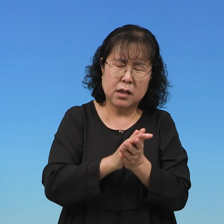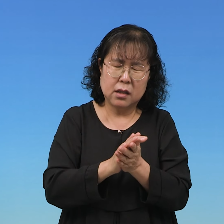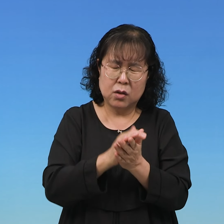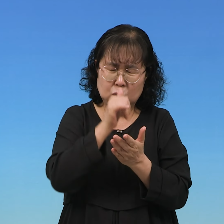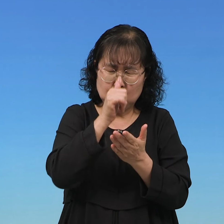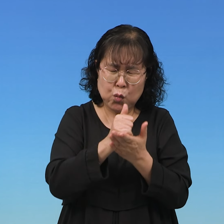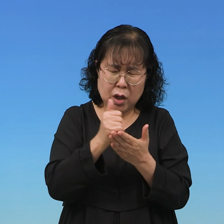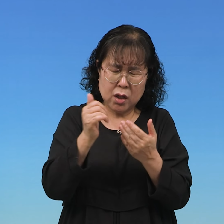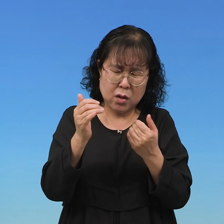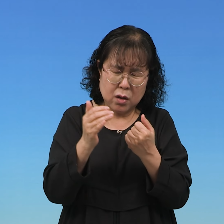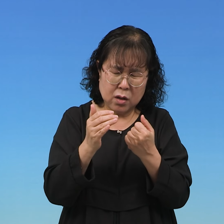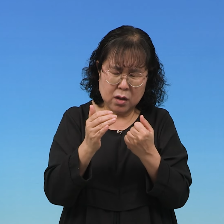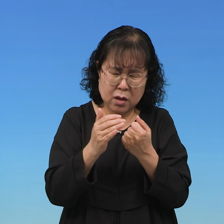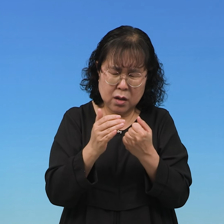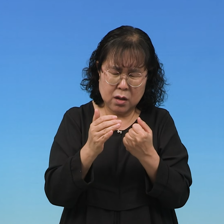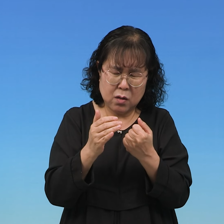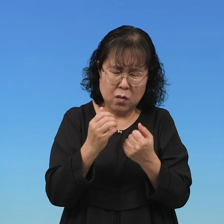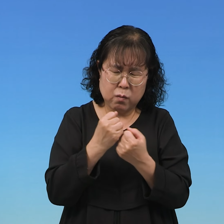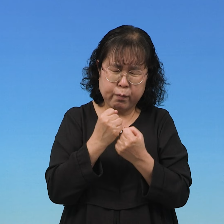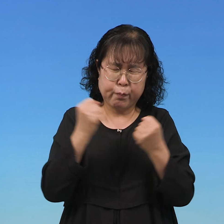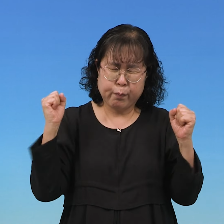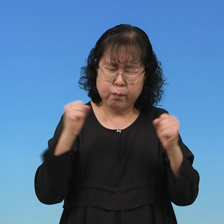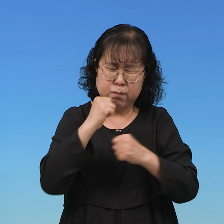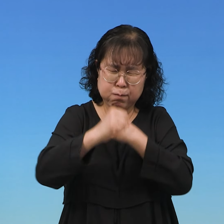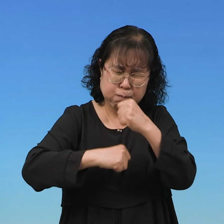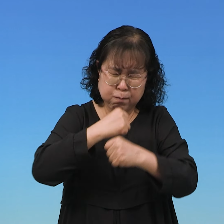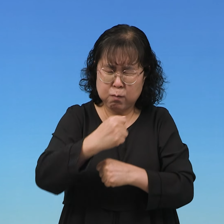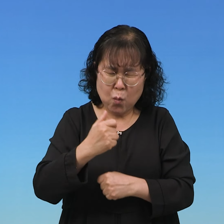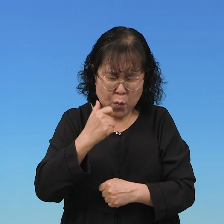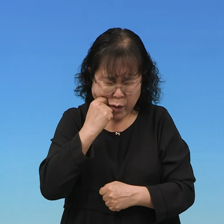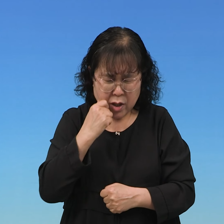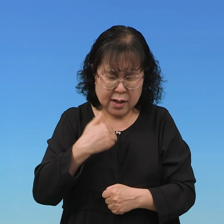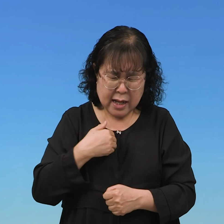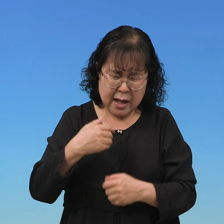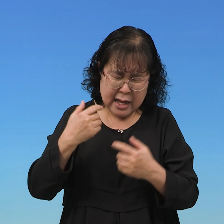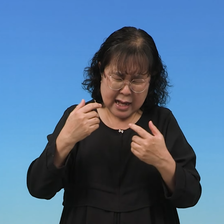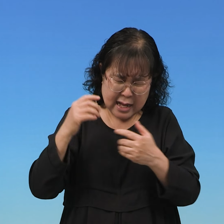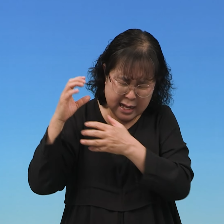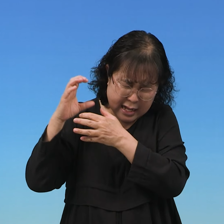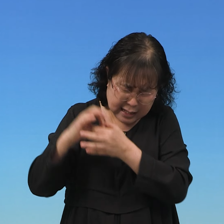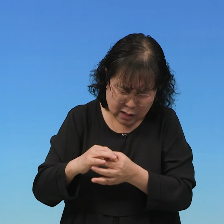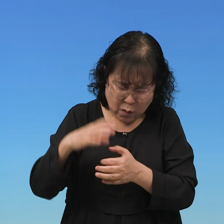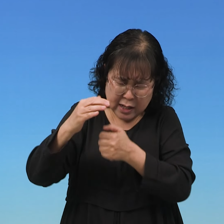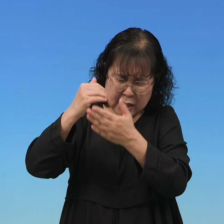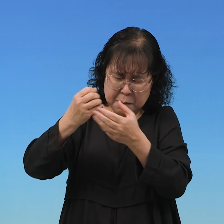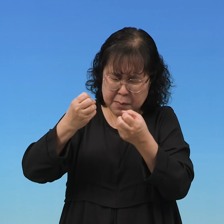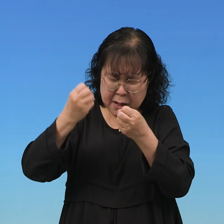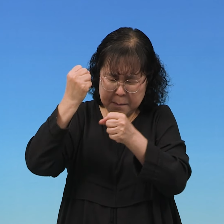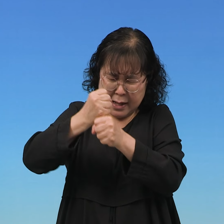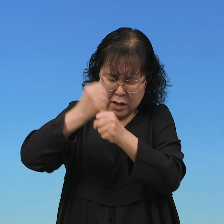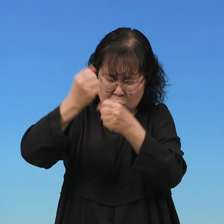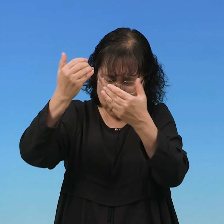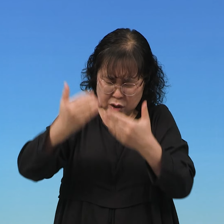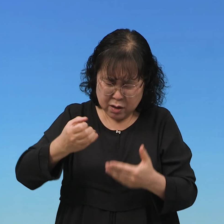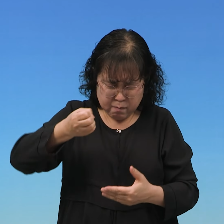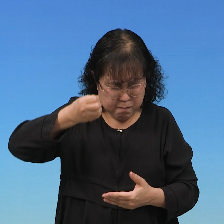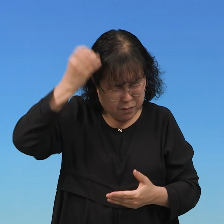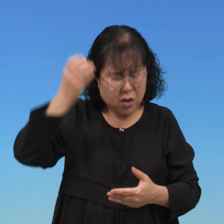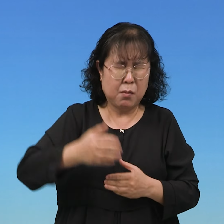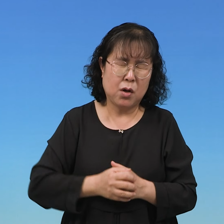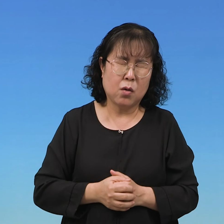있는 것들, 그 죄들로부터 벗어나지 못해서 끊임없이 나 자신 하나님의 작품이라는 사실을